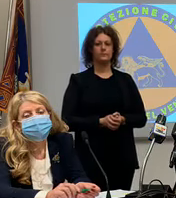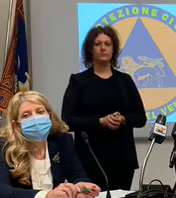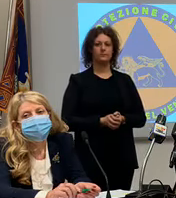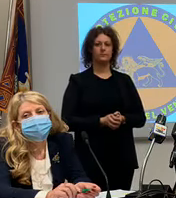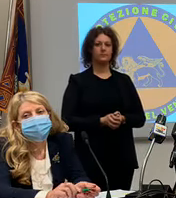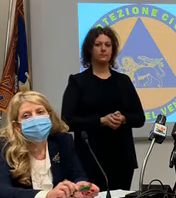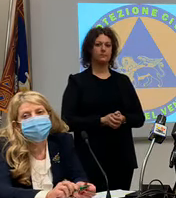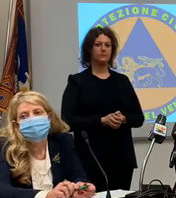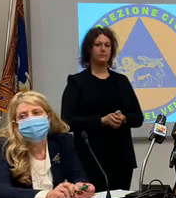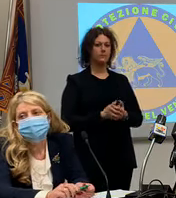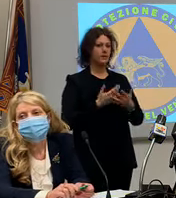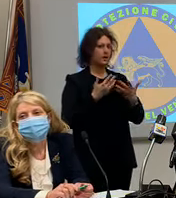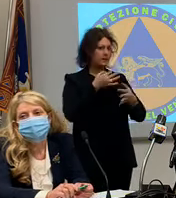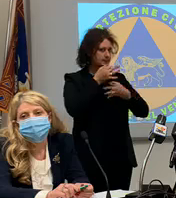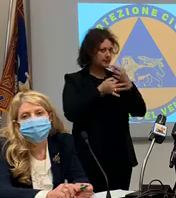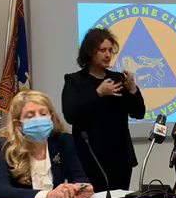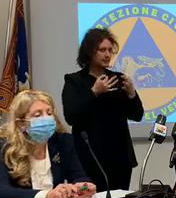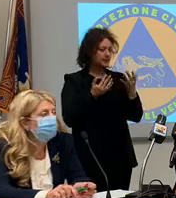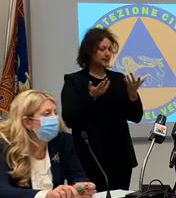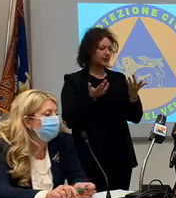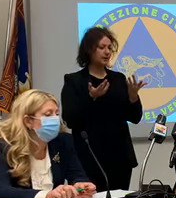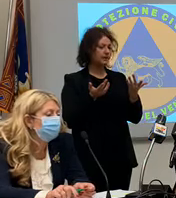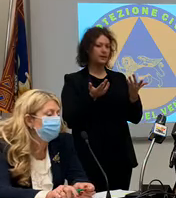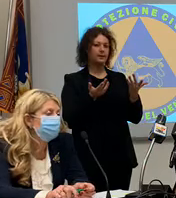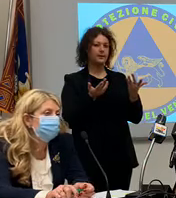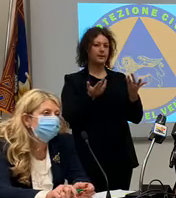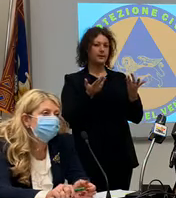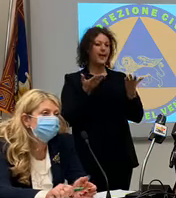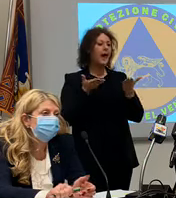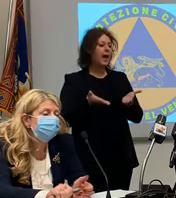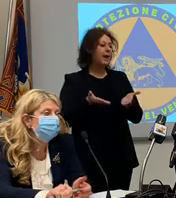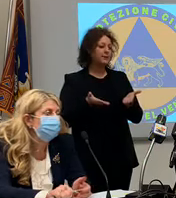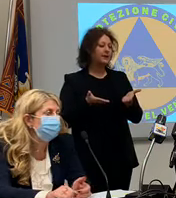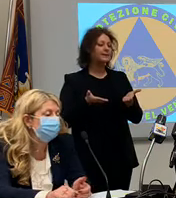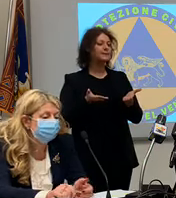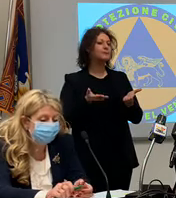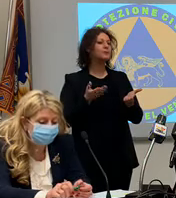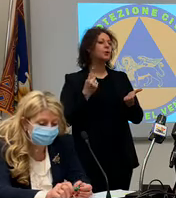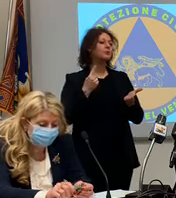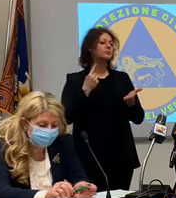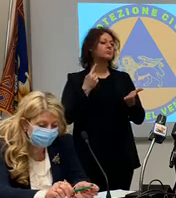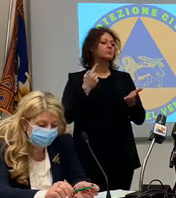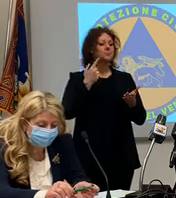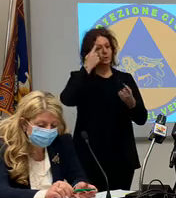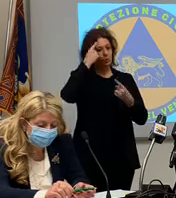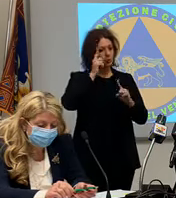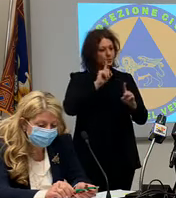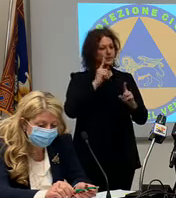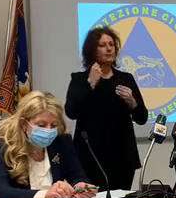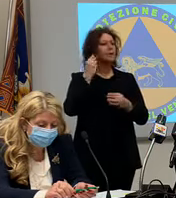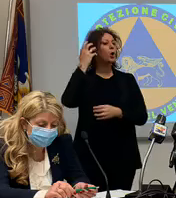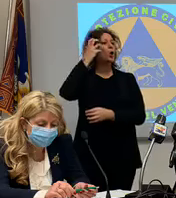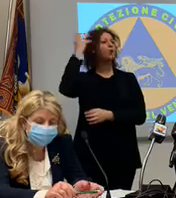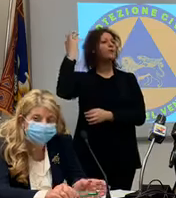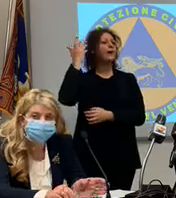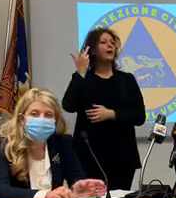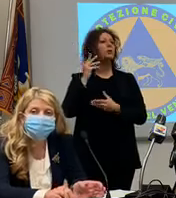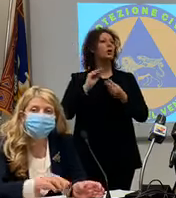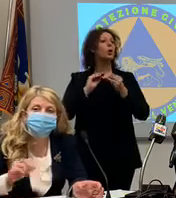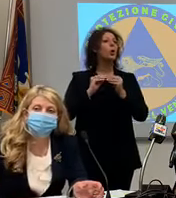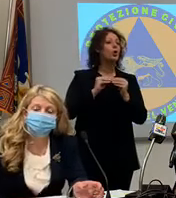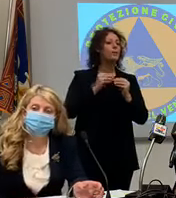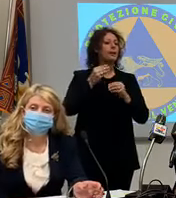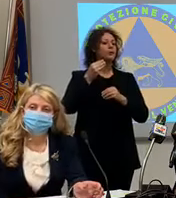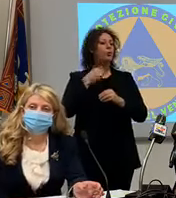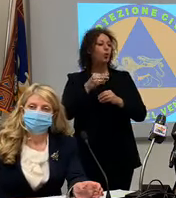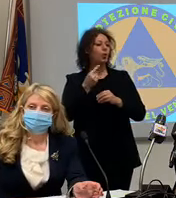stop non c'è in questo momento una un'idea di dove il governo perché credo No non credo saranno le regioni i